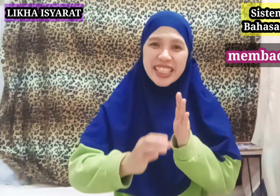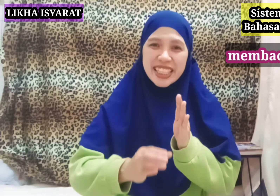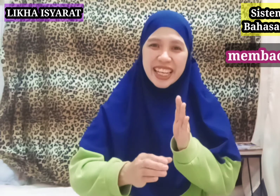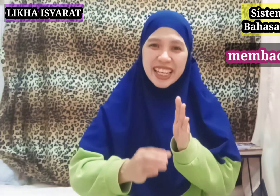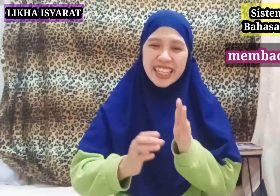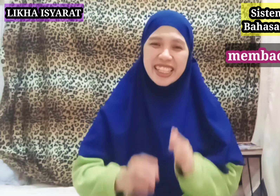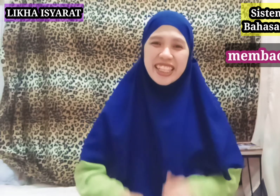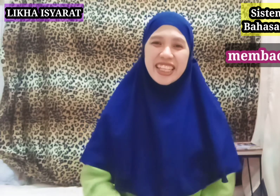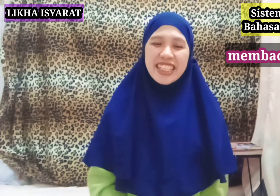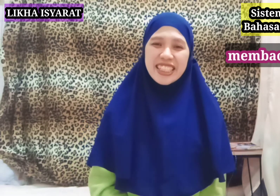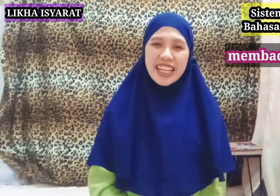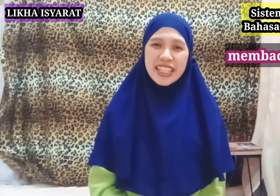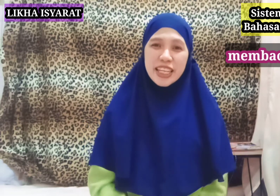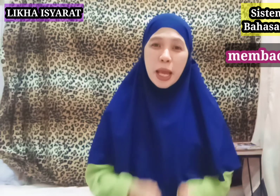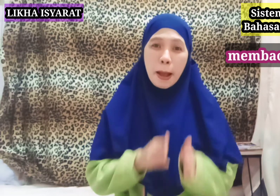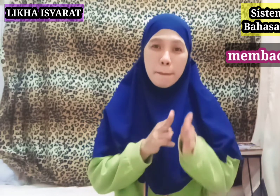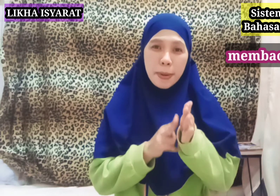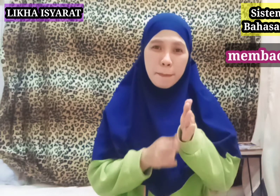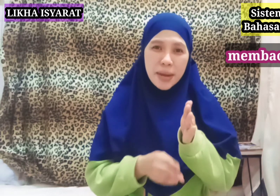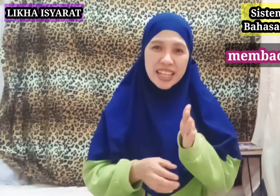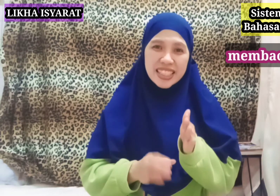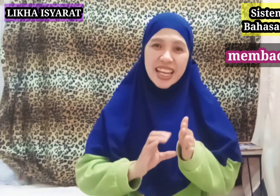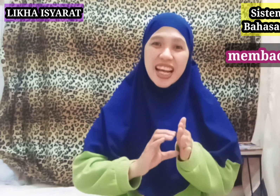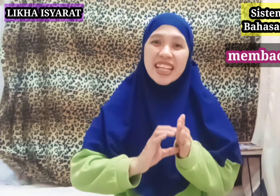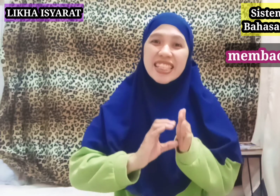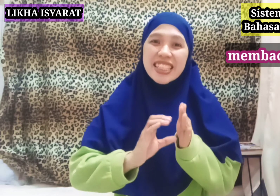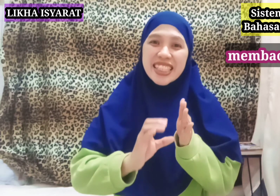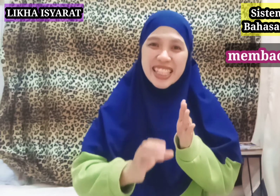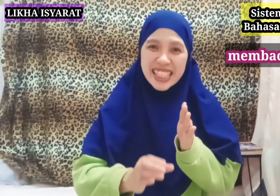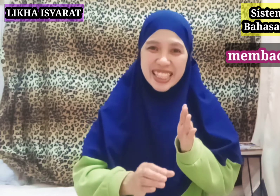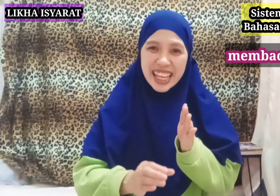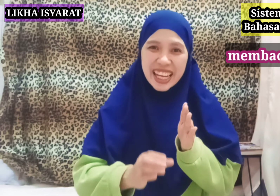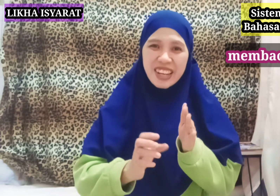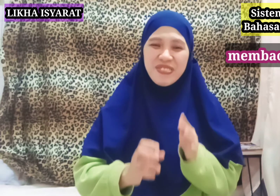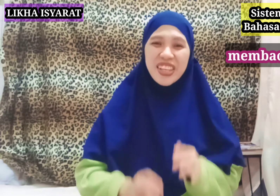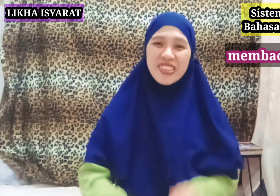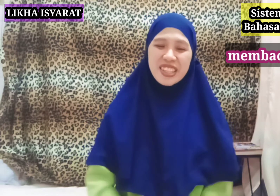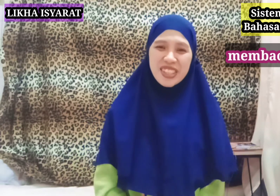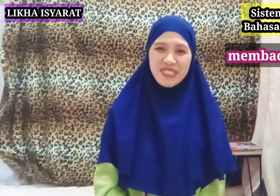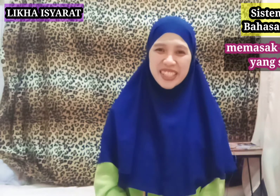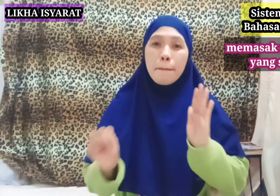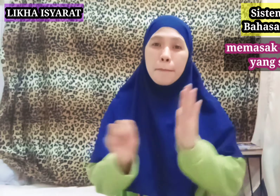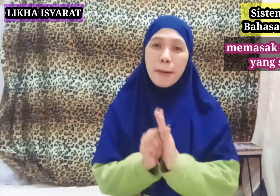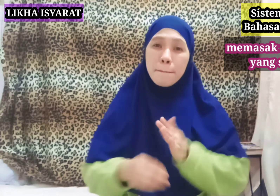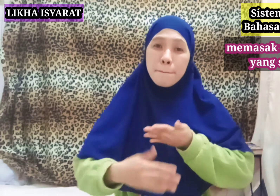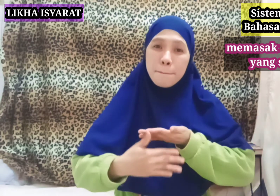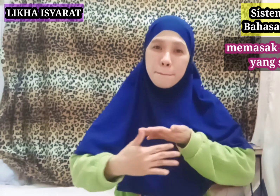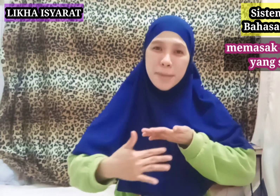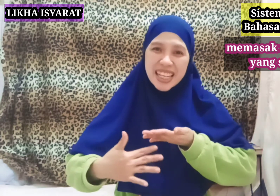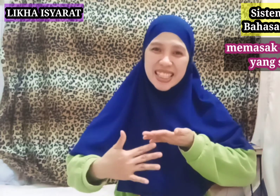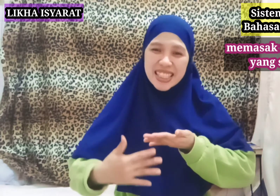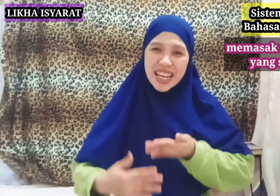cerita. Jadi membaca cerita. Begitu ya teman-teman ya. Memasak